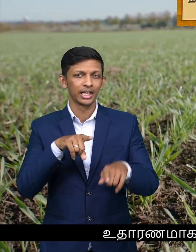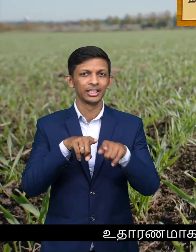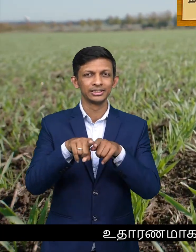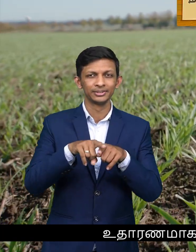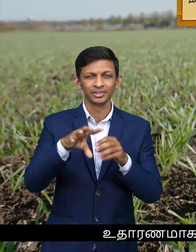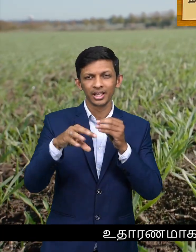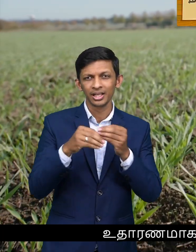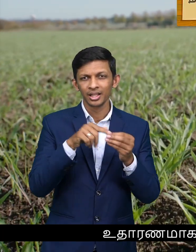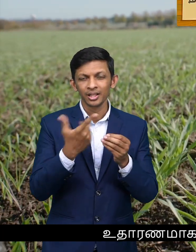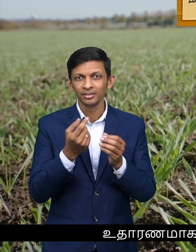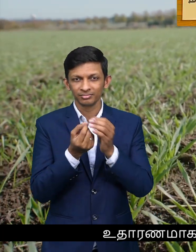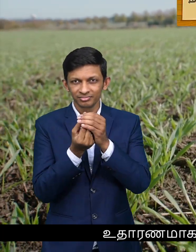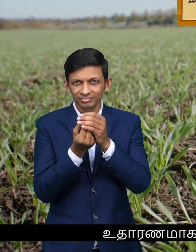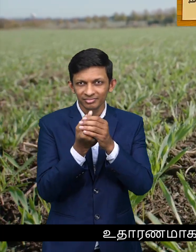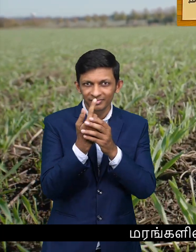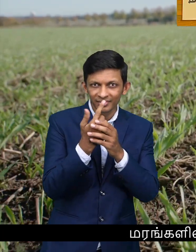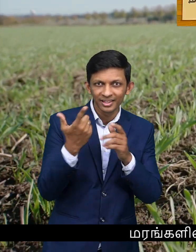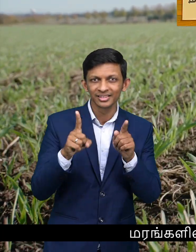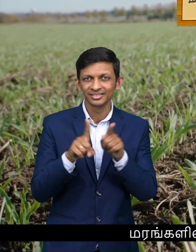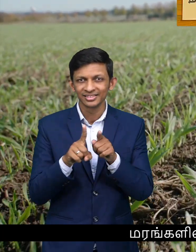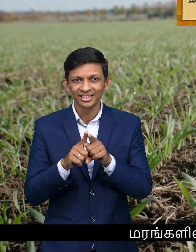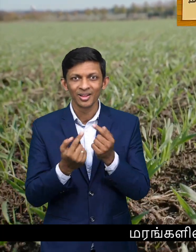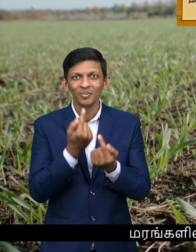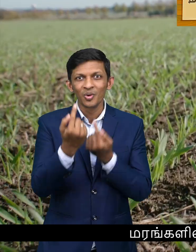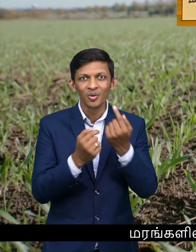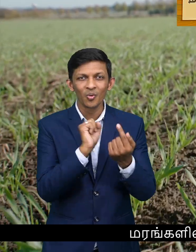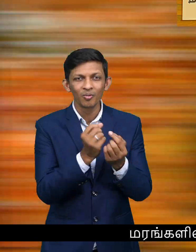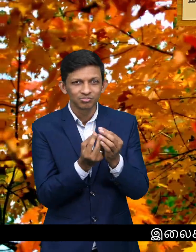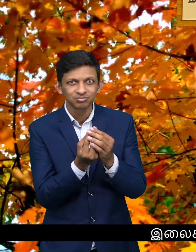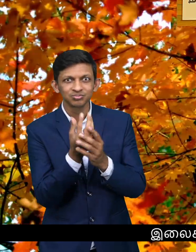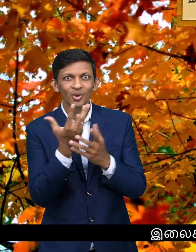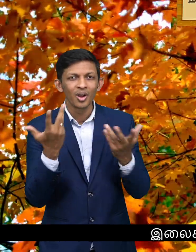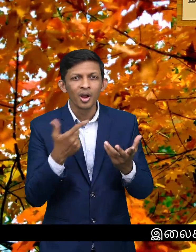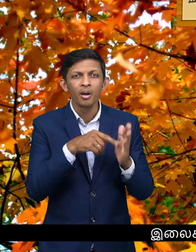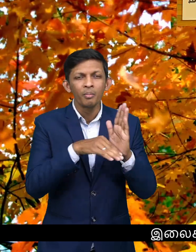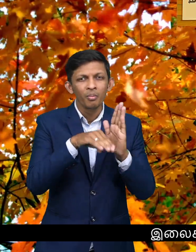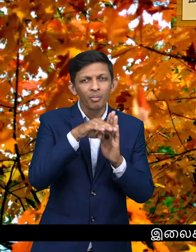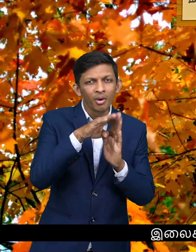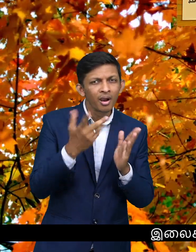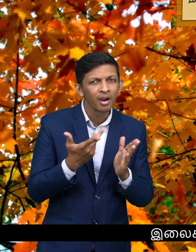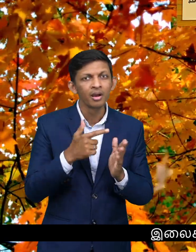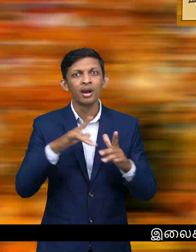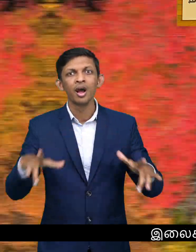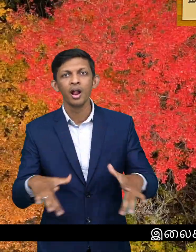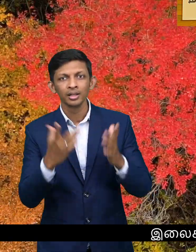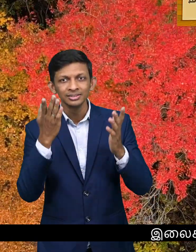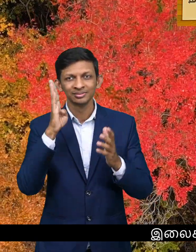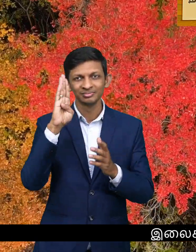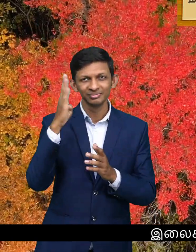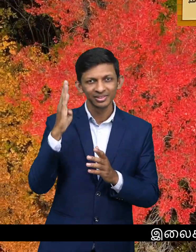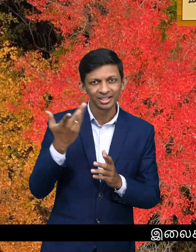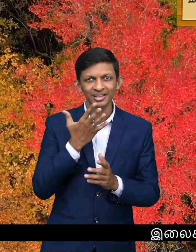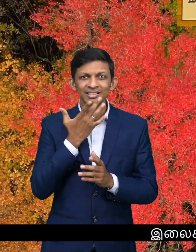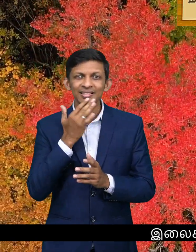உதாரணமாக, வயல்களில் பயிர்கள் வளரும், மரங்களில் இருந்து இலைகள் விழும், இலைகளில் நிறம் மாறுகிறது.